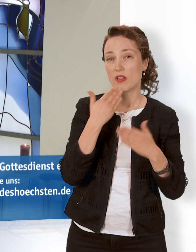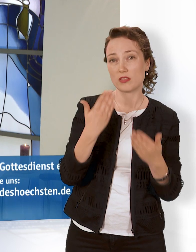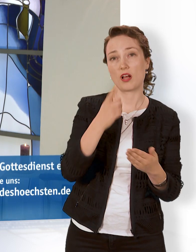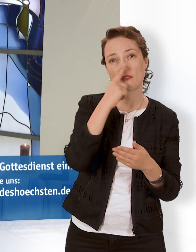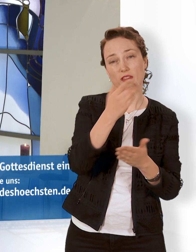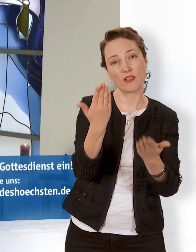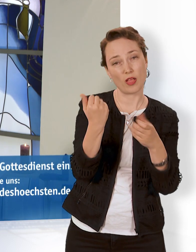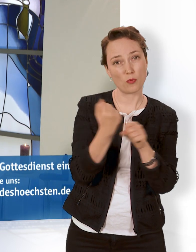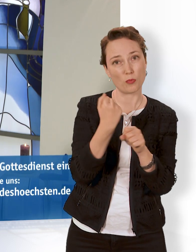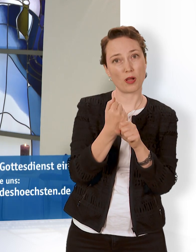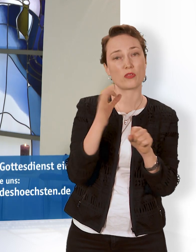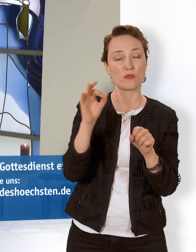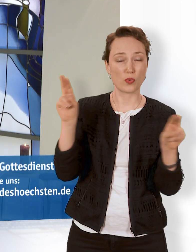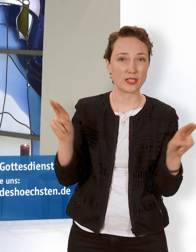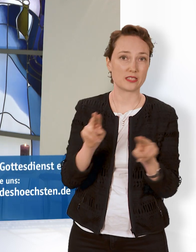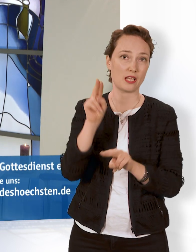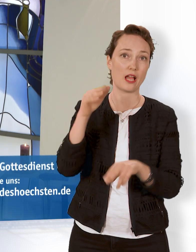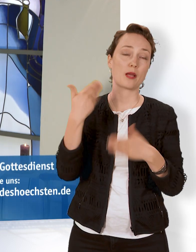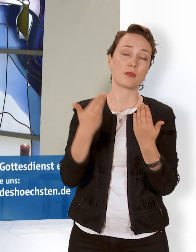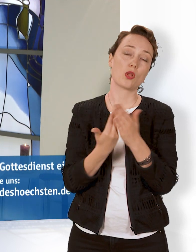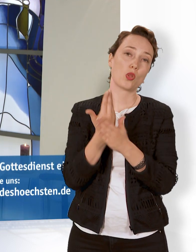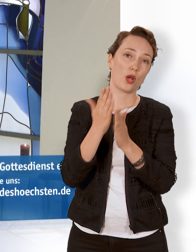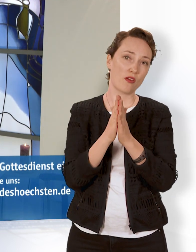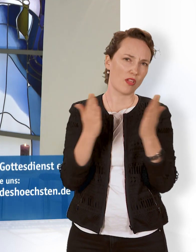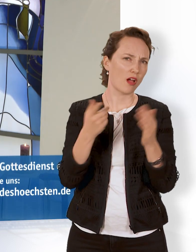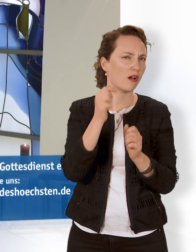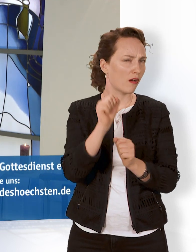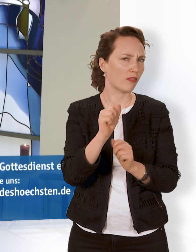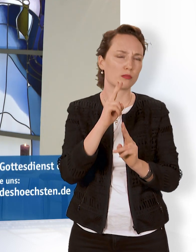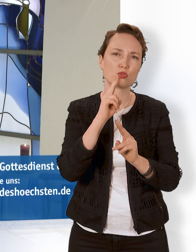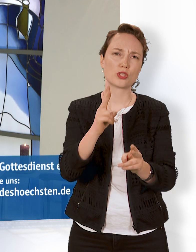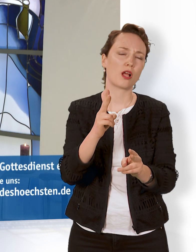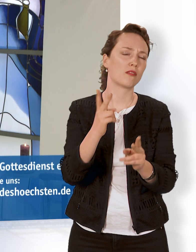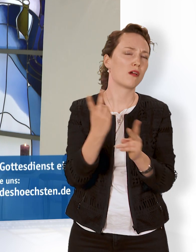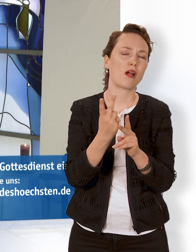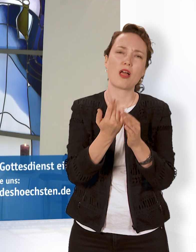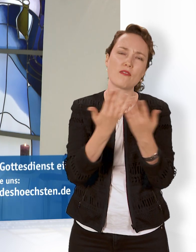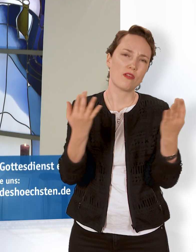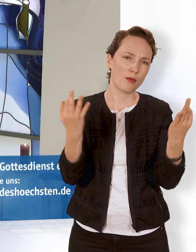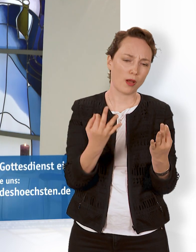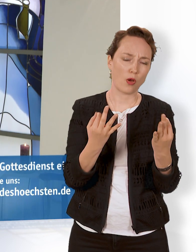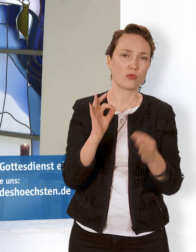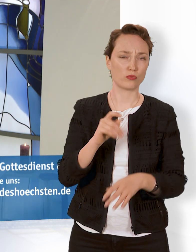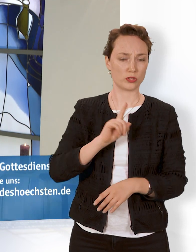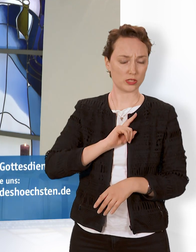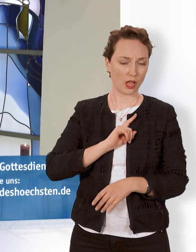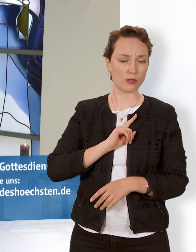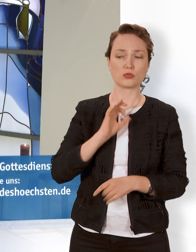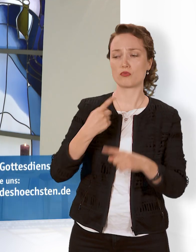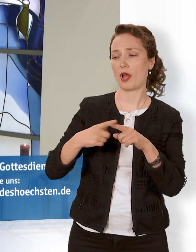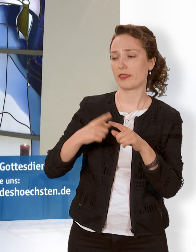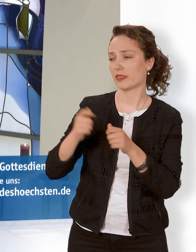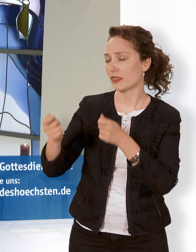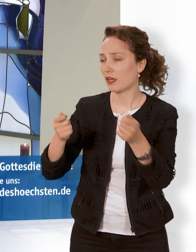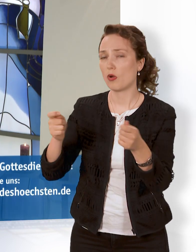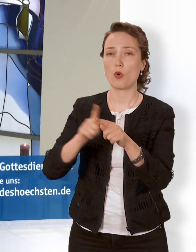Stunde des Höchsten, es gibt neue Flyer, bestellen Sie so viel Sie brauchen für sich persönlich, für andere, zum Auslegen,